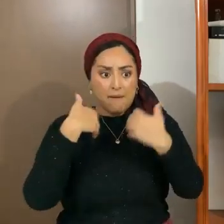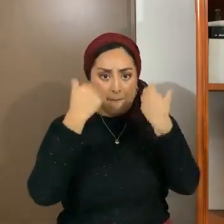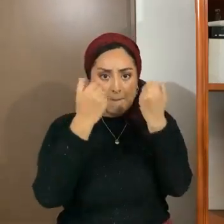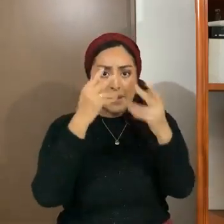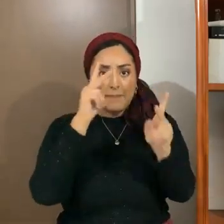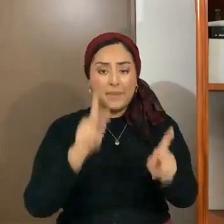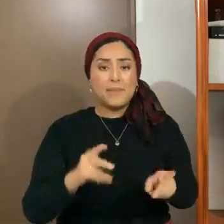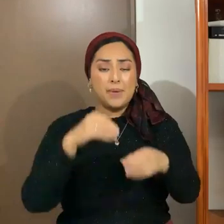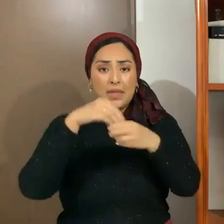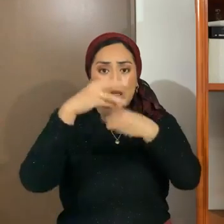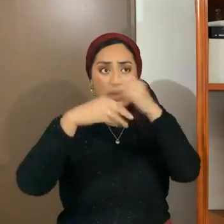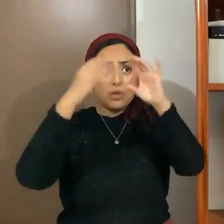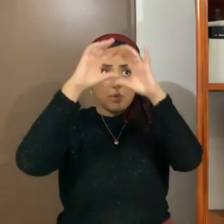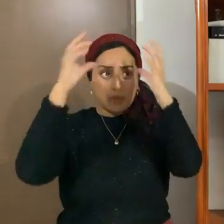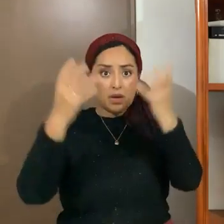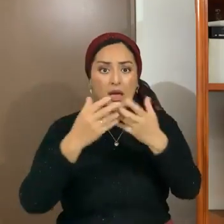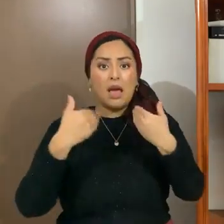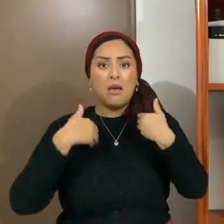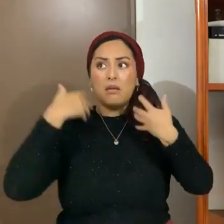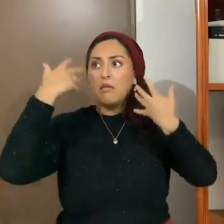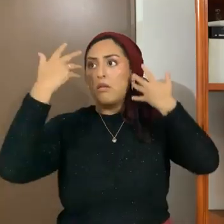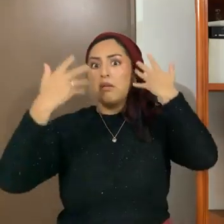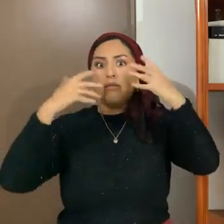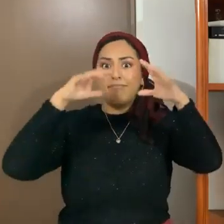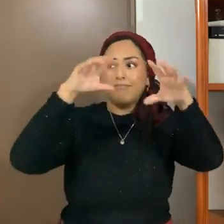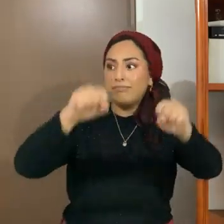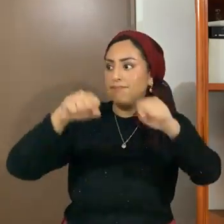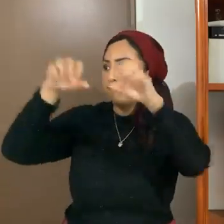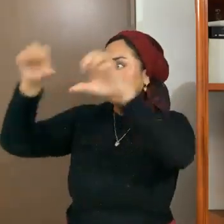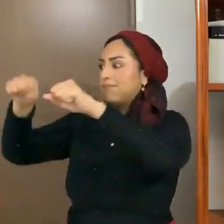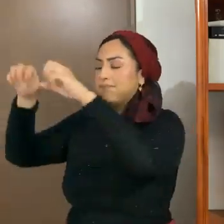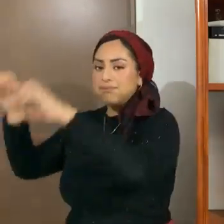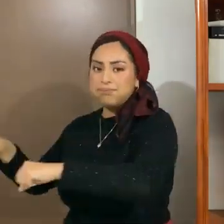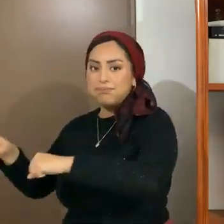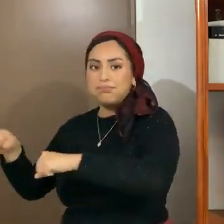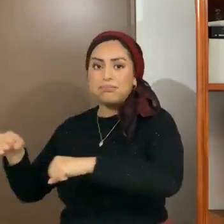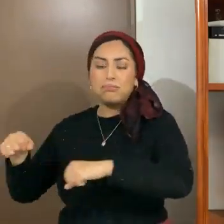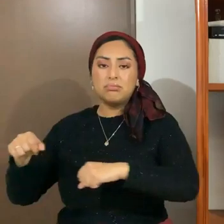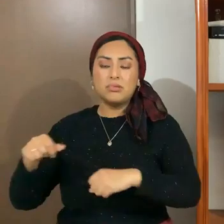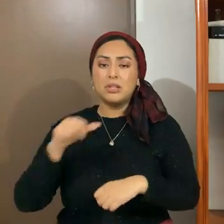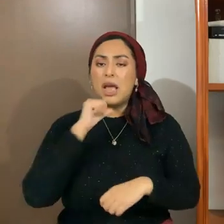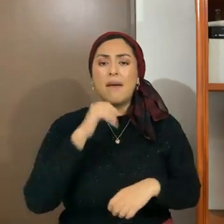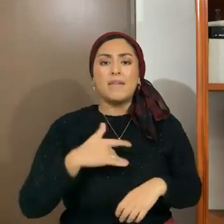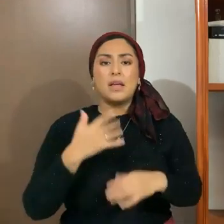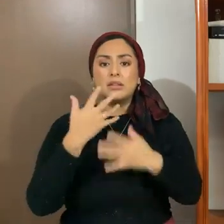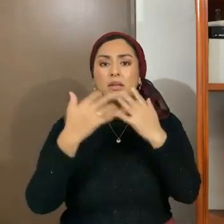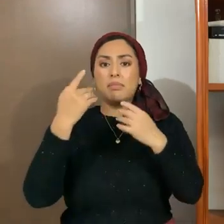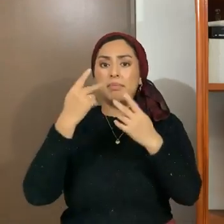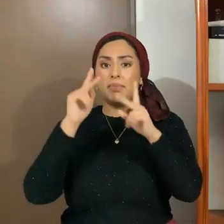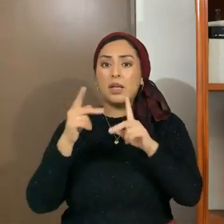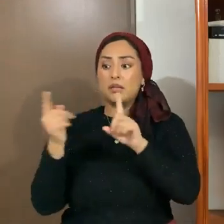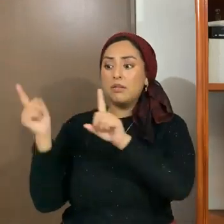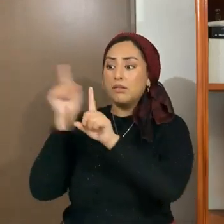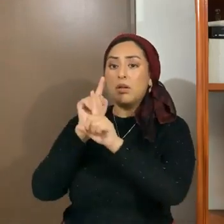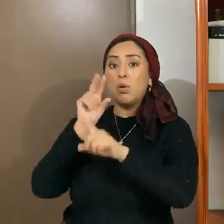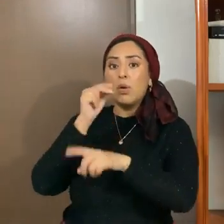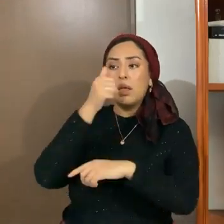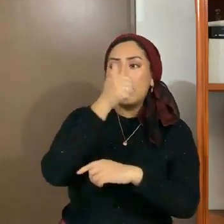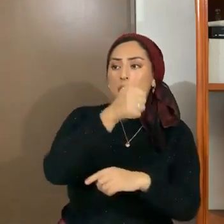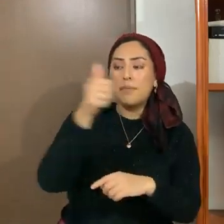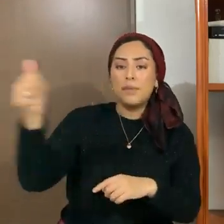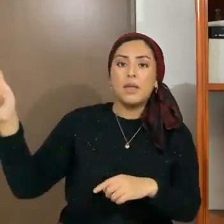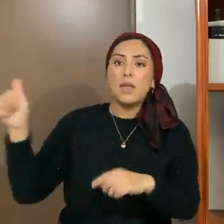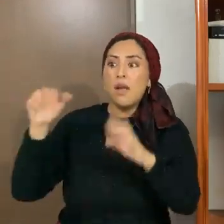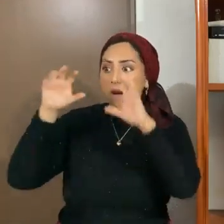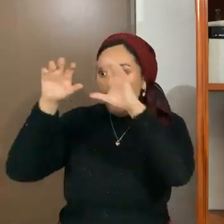en el mundo que tiene delirio de persecución y no es porque sientan que hay alguien atrás de ellos, nada más? No, ellos mismos